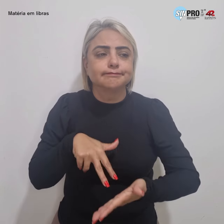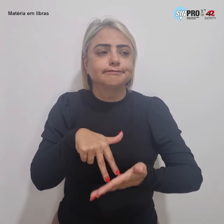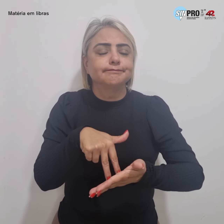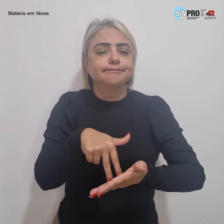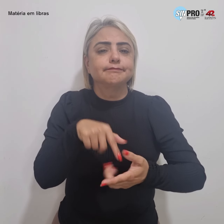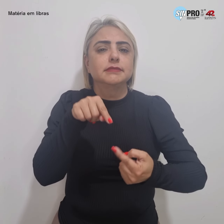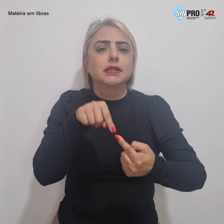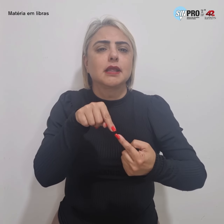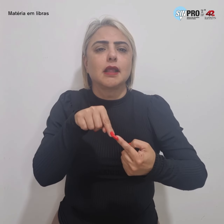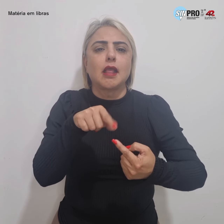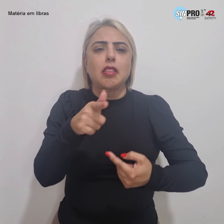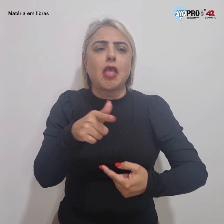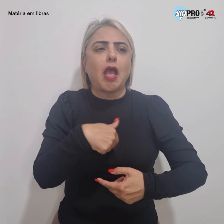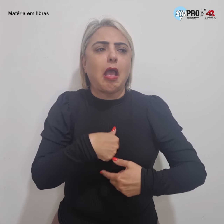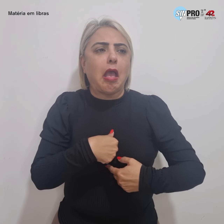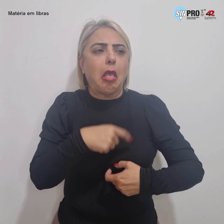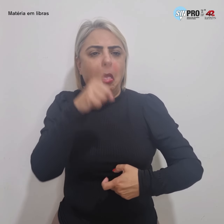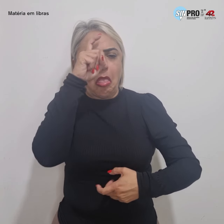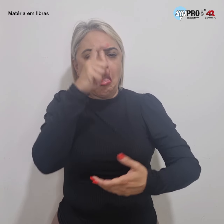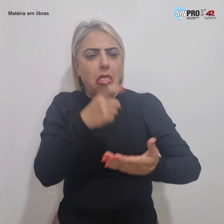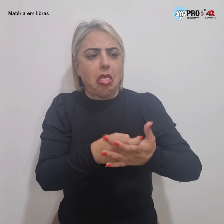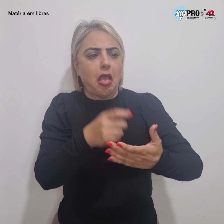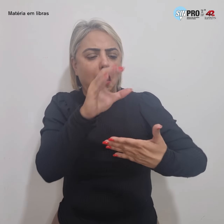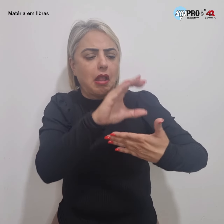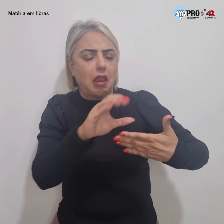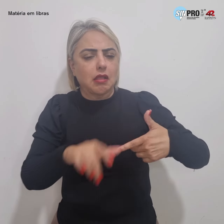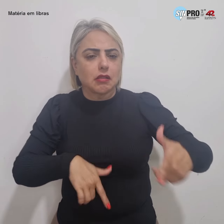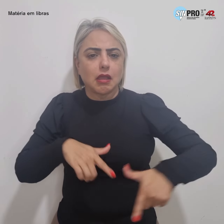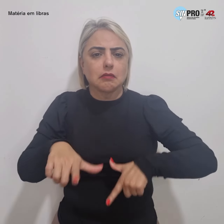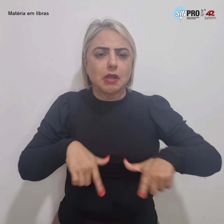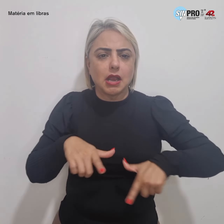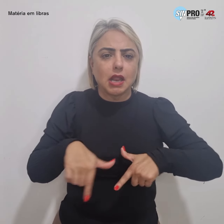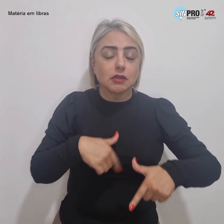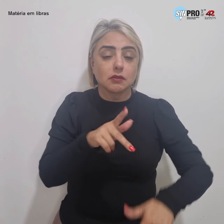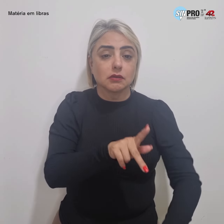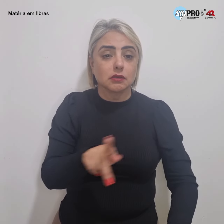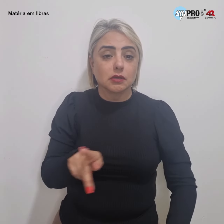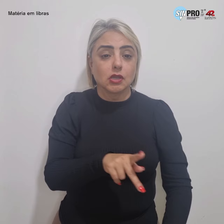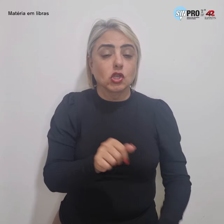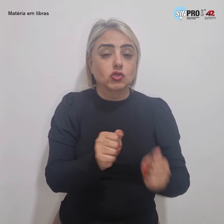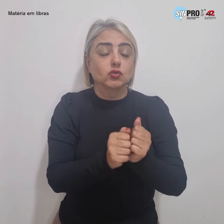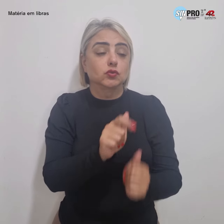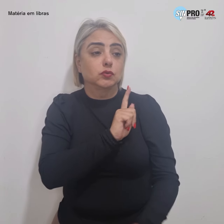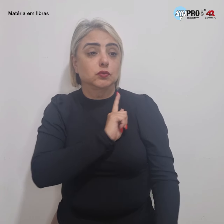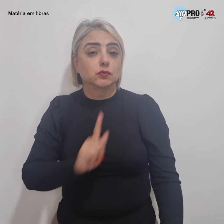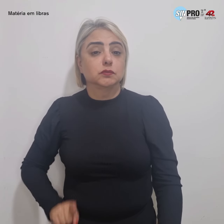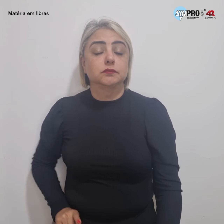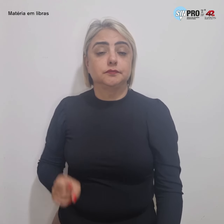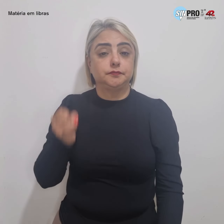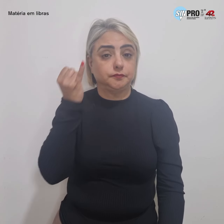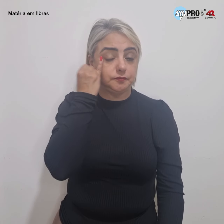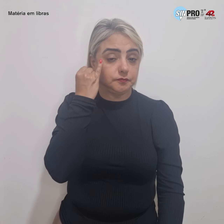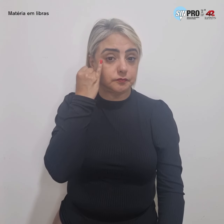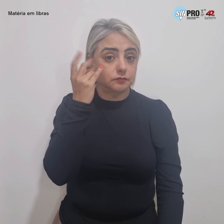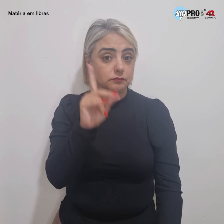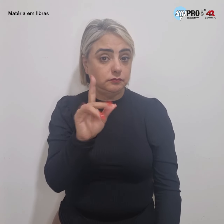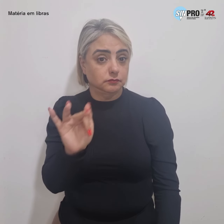de inflexão entre a classe trabalhadora docente e o governo do Distrito Federal. Sobre